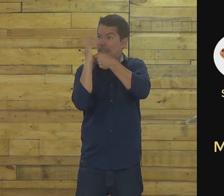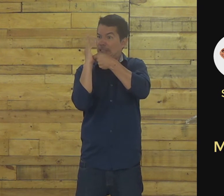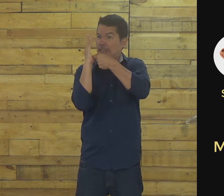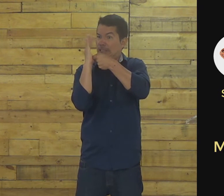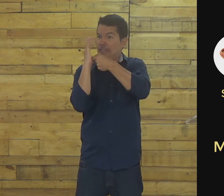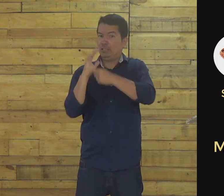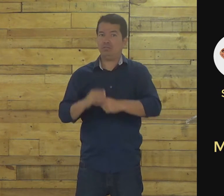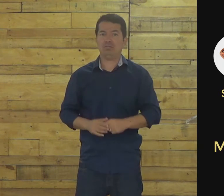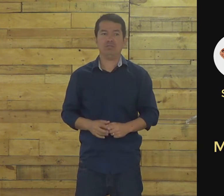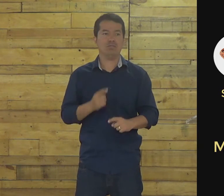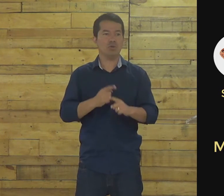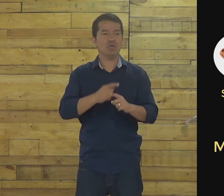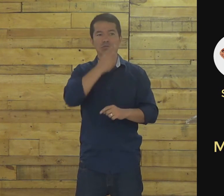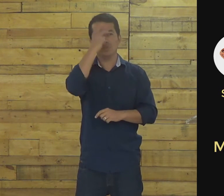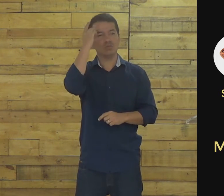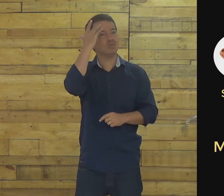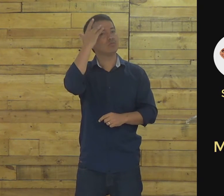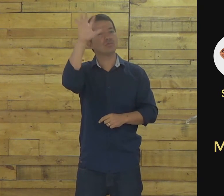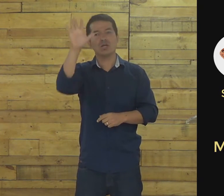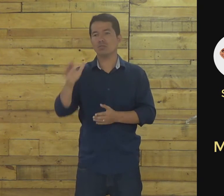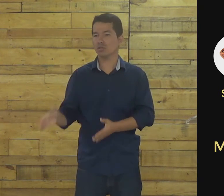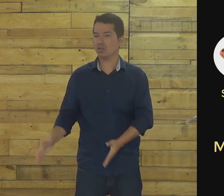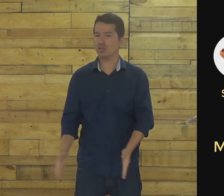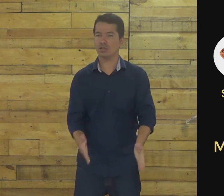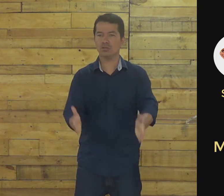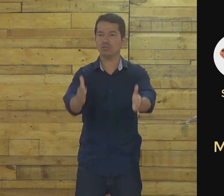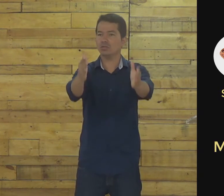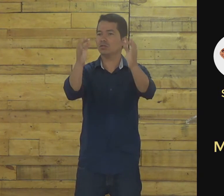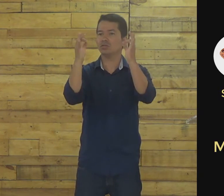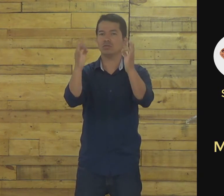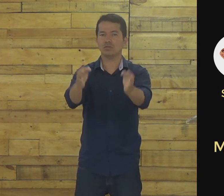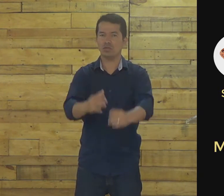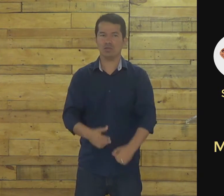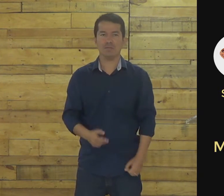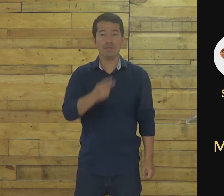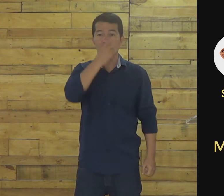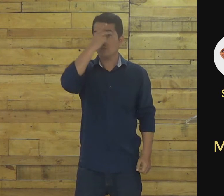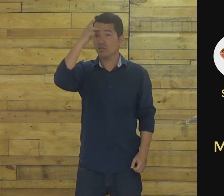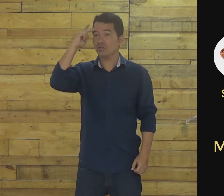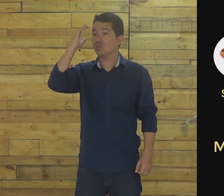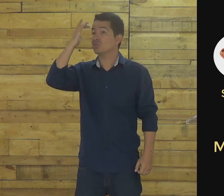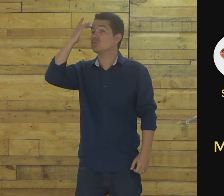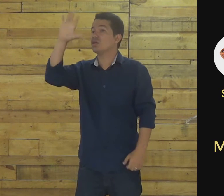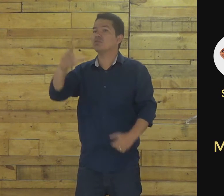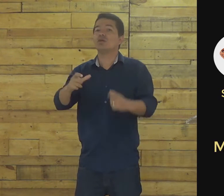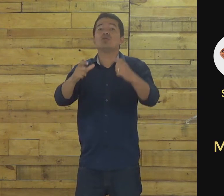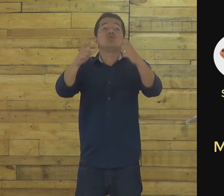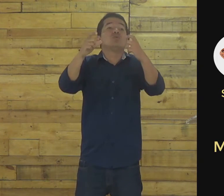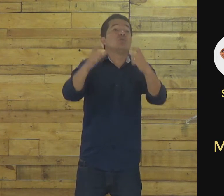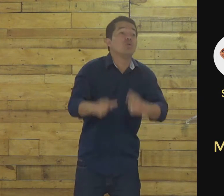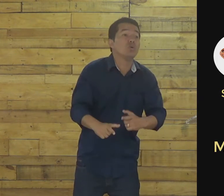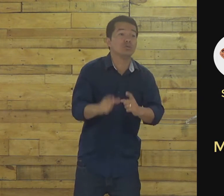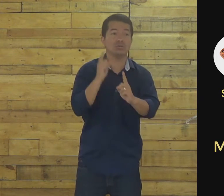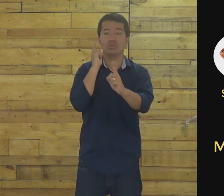da minha chama, da nossa chama. Porque se a pessoa não sabe o caminho certo, para onde que ela